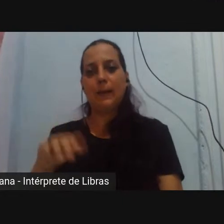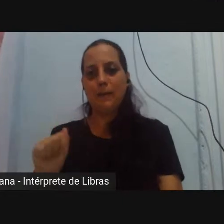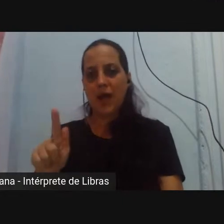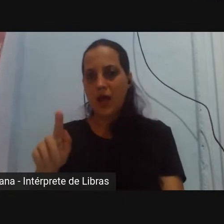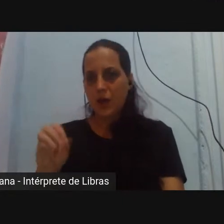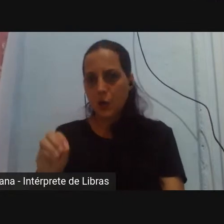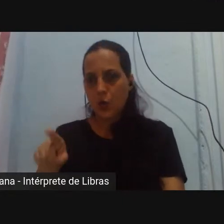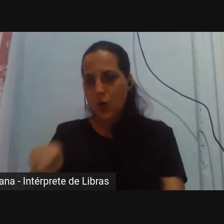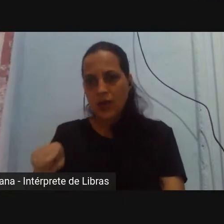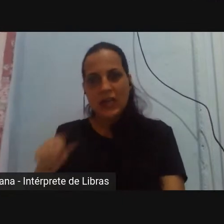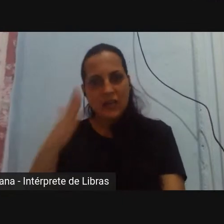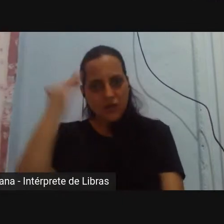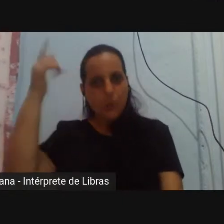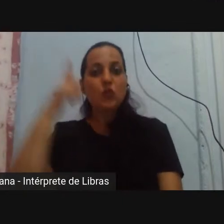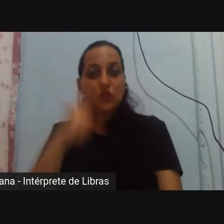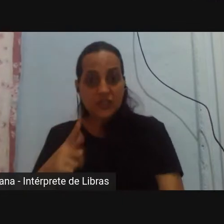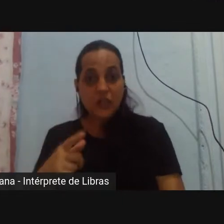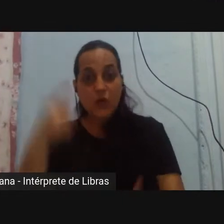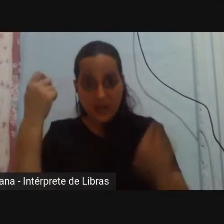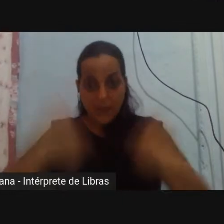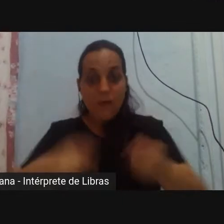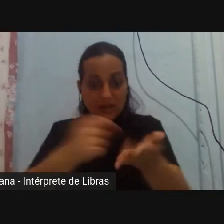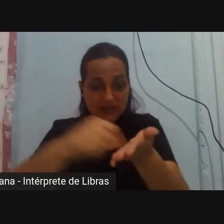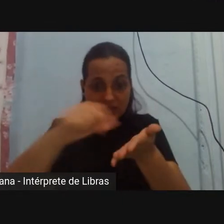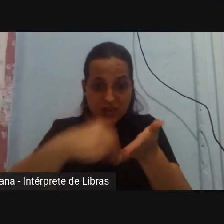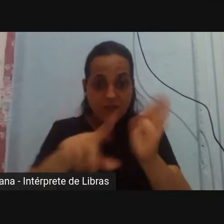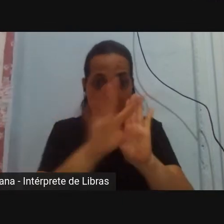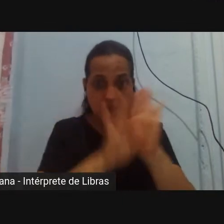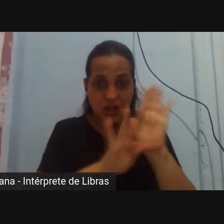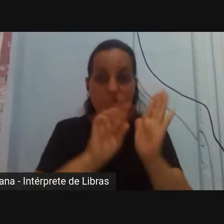desenho industrial, mas ganhou o Saramago.